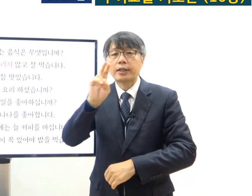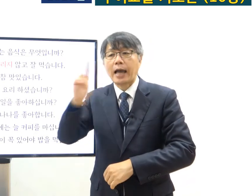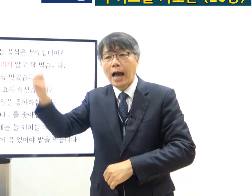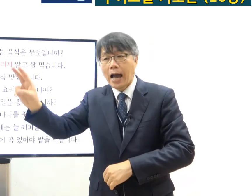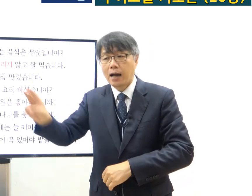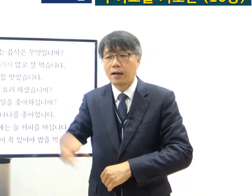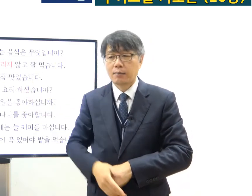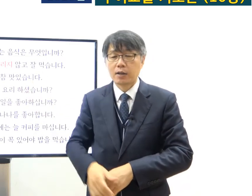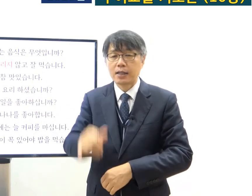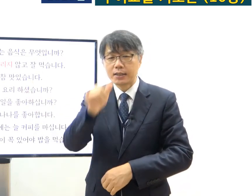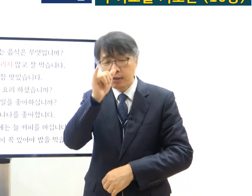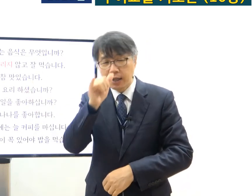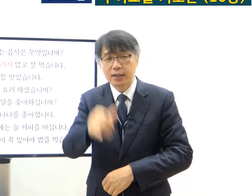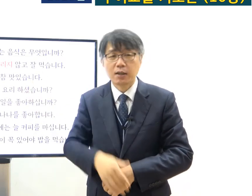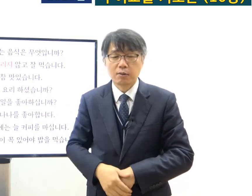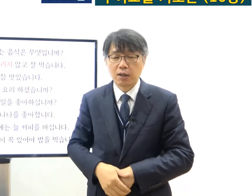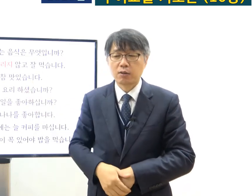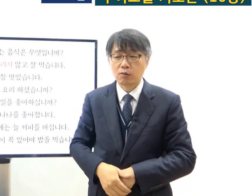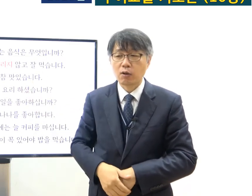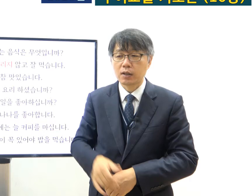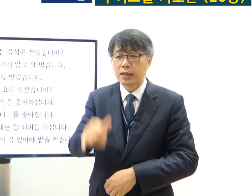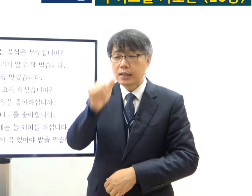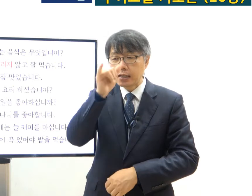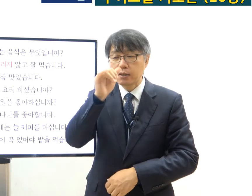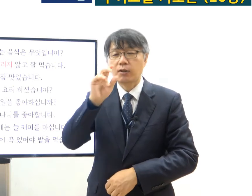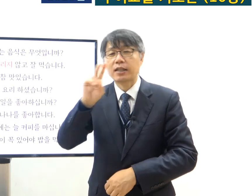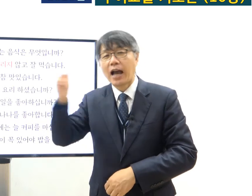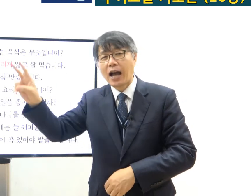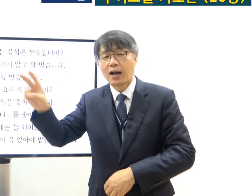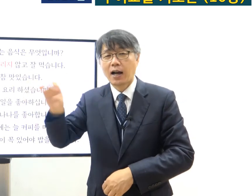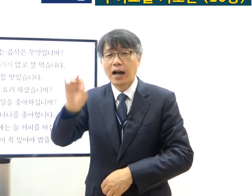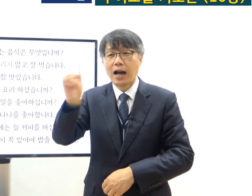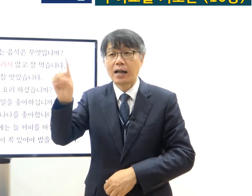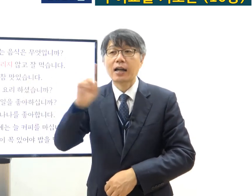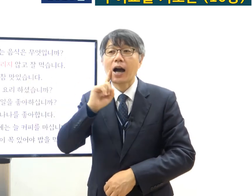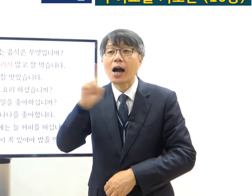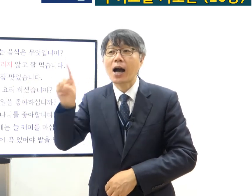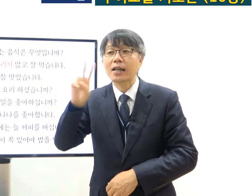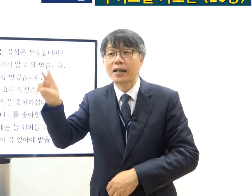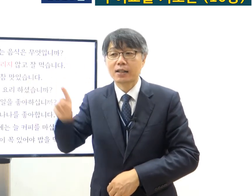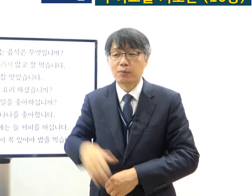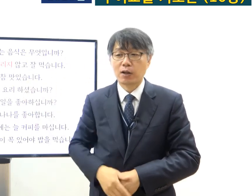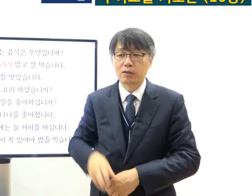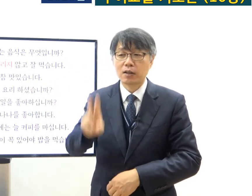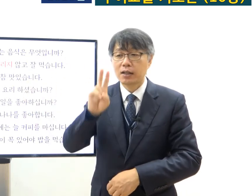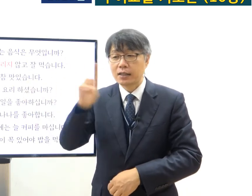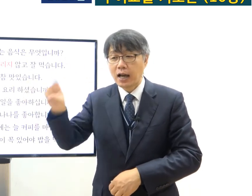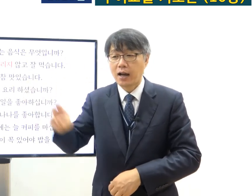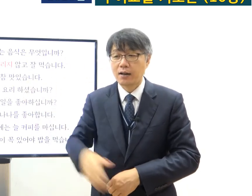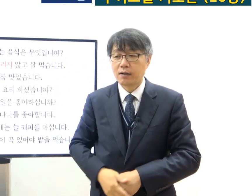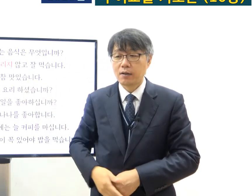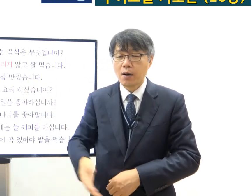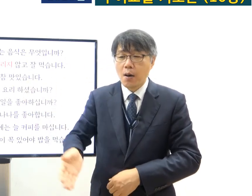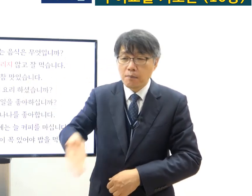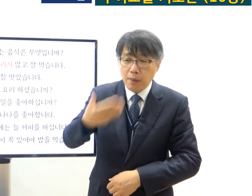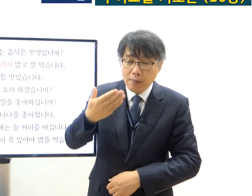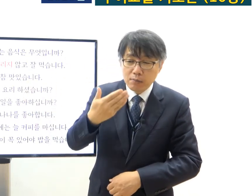있어야, 아마 있어야 이렇게 되고요. 있어야, 야 이렇게 표현하거든요. 야, 밥을